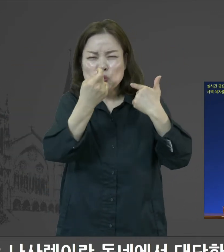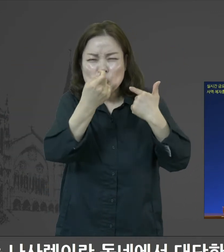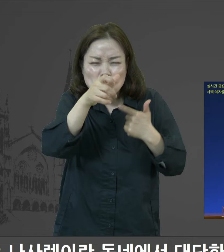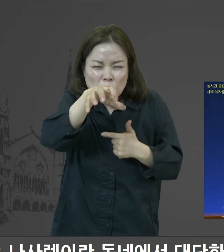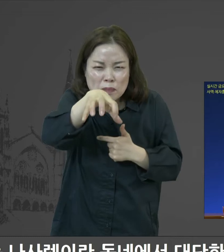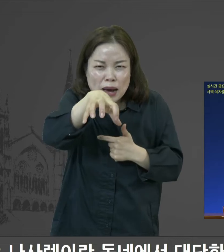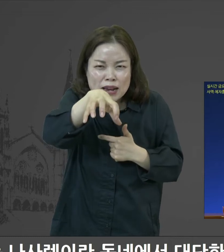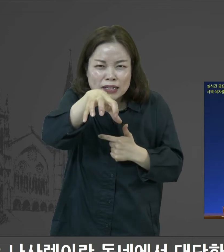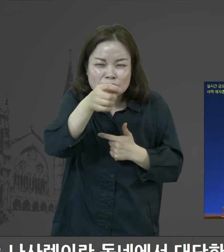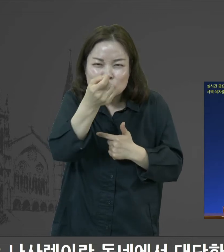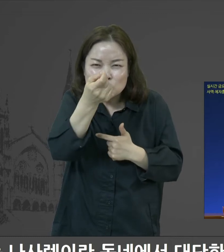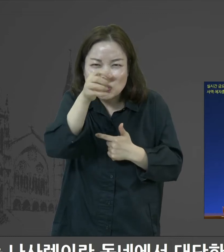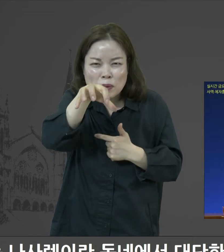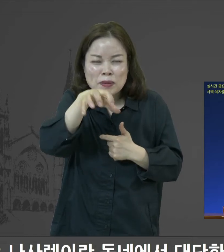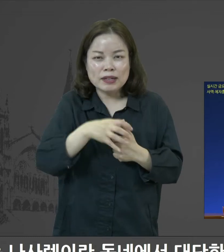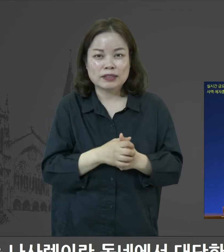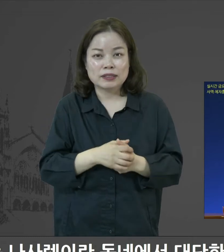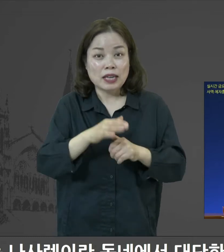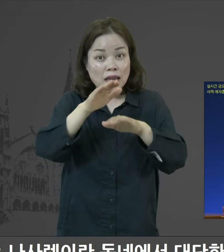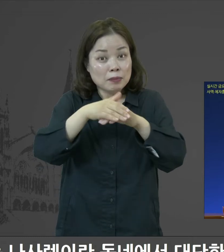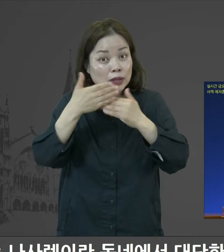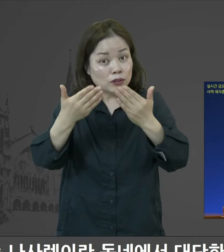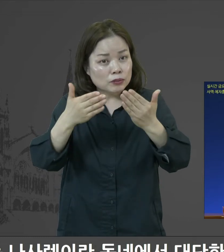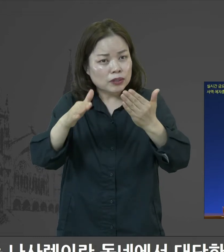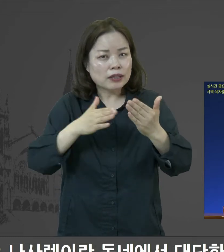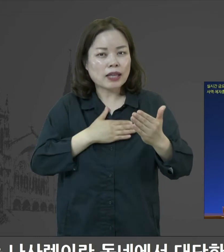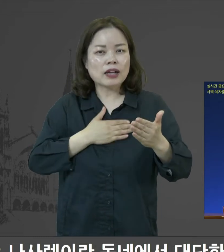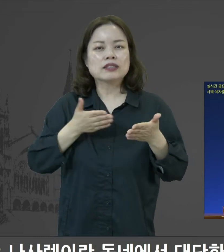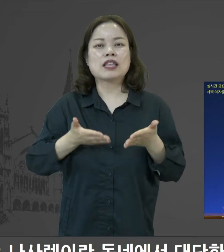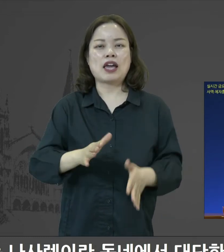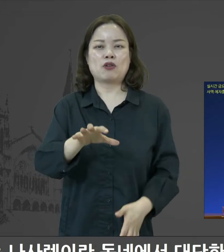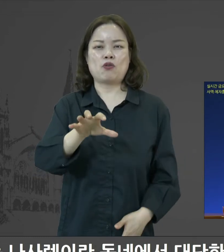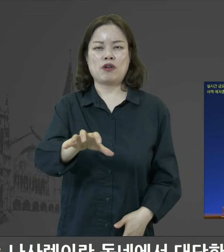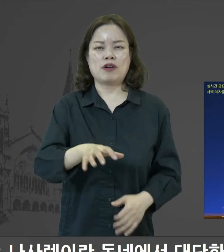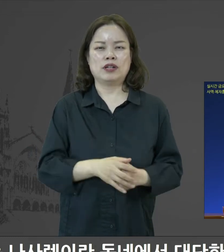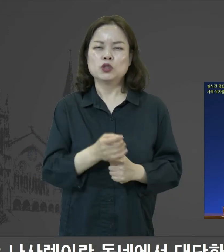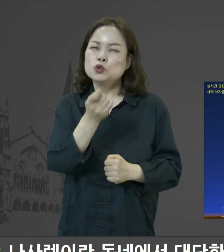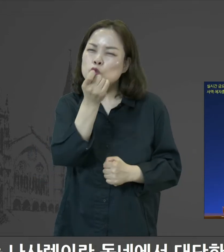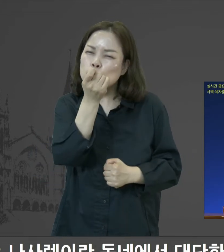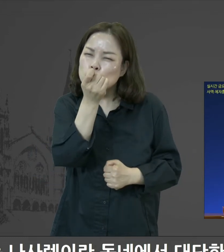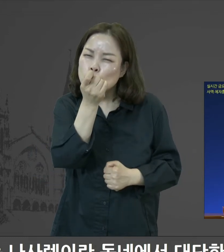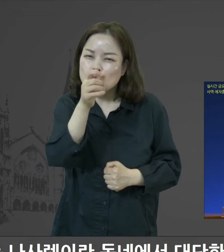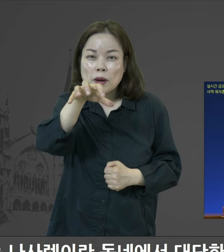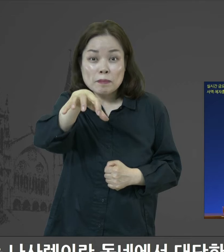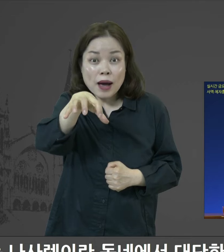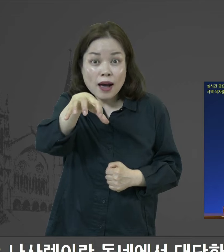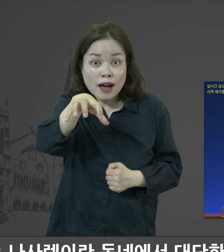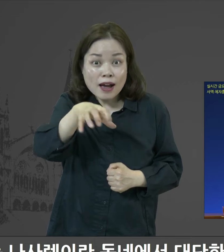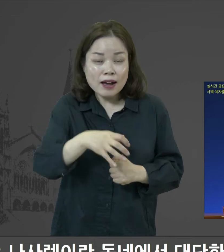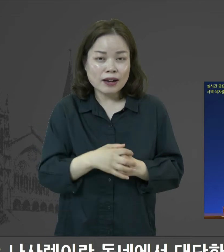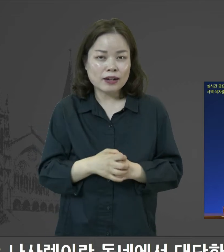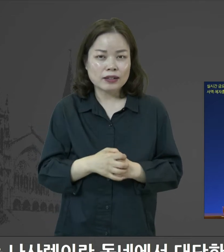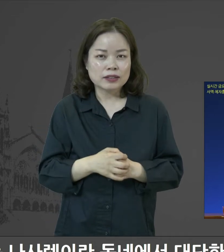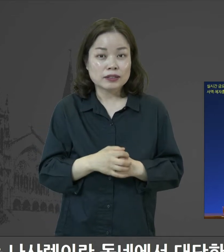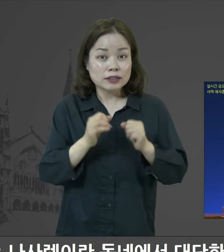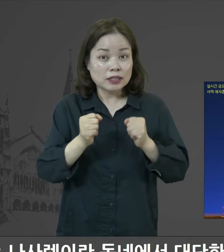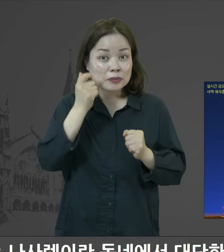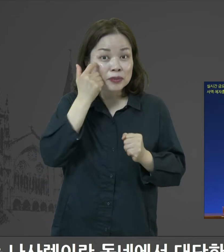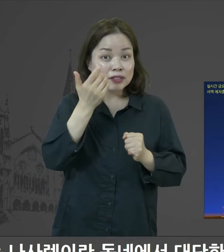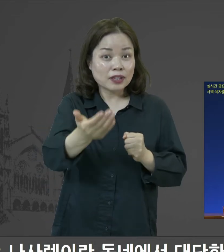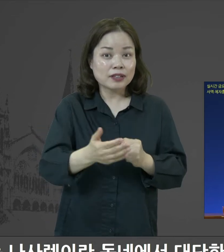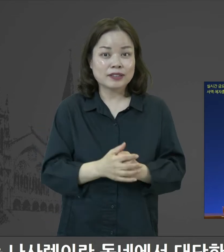마을이옵니다. 혹시 오늘 예배 드리시는 분 중에 내가 태어난 고향이 정말 조그만 마을입니다. 그런 분